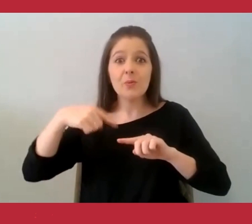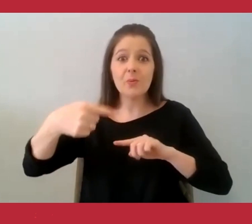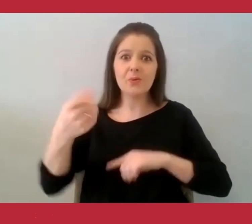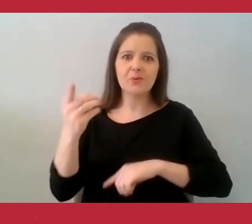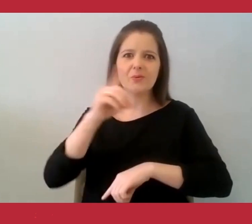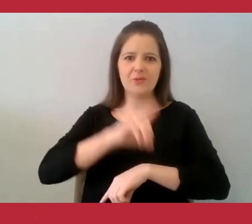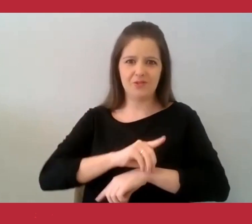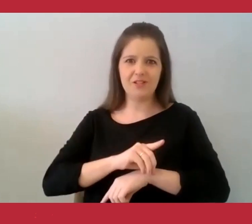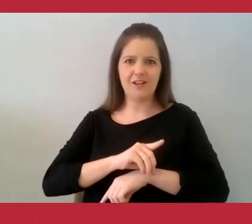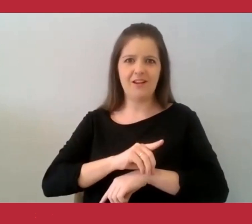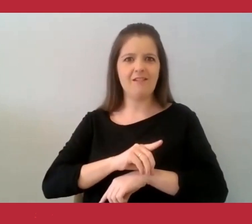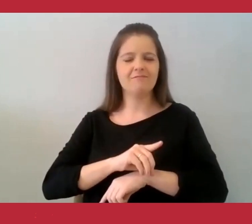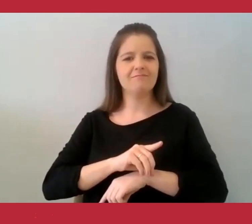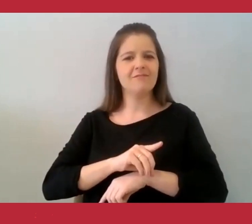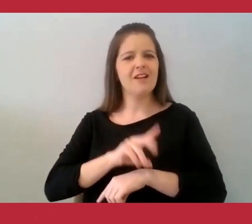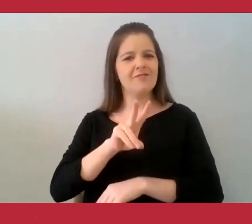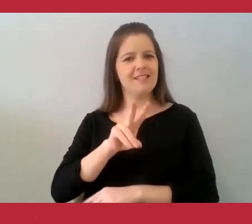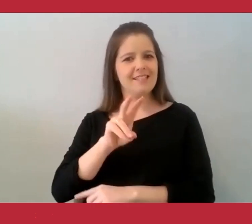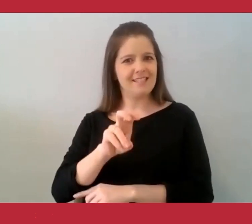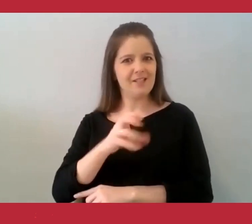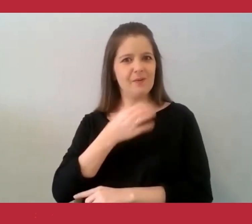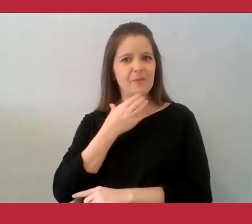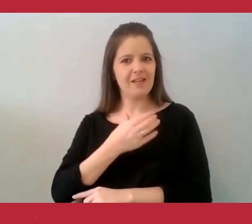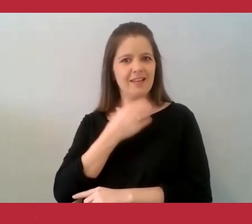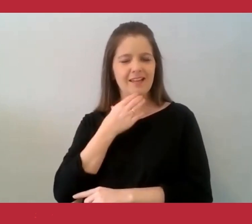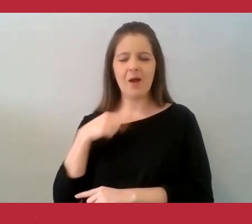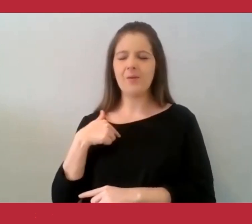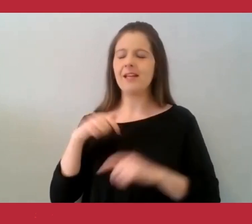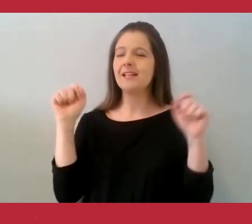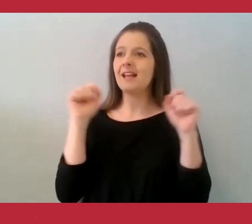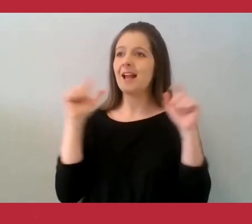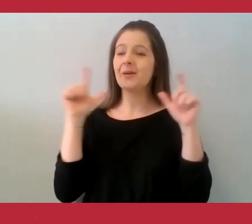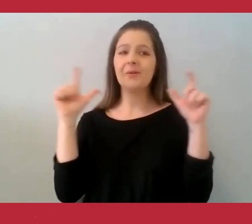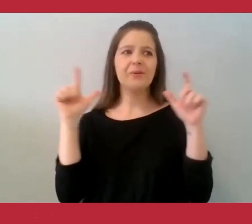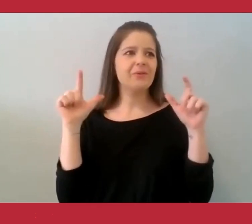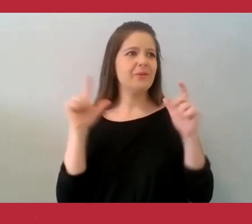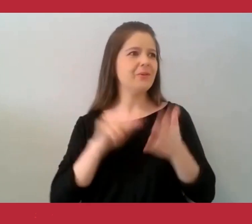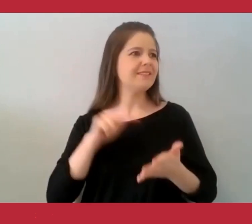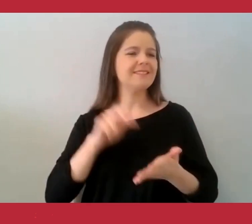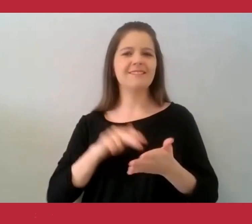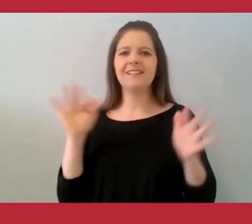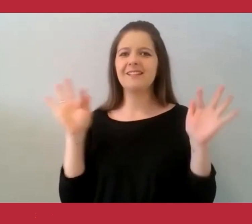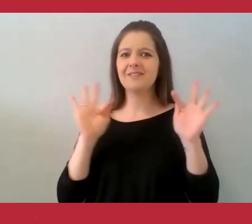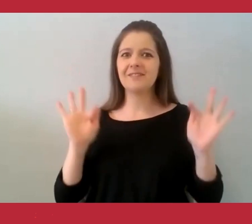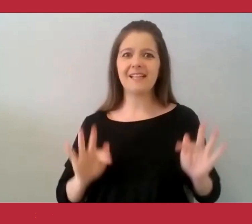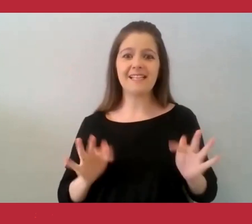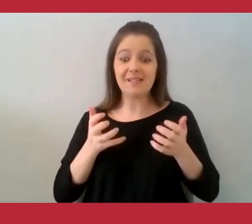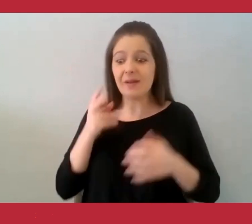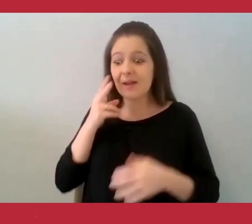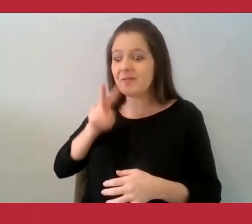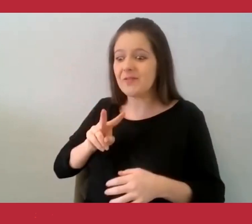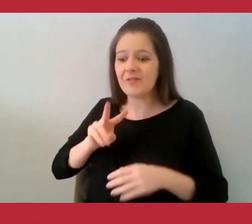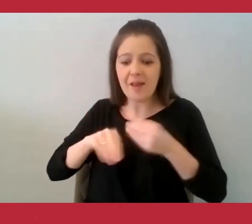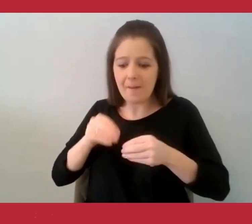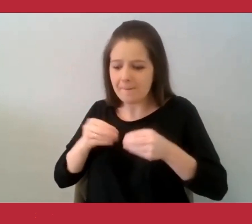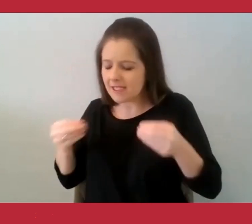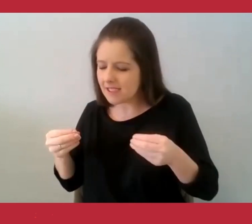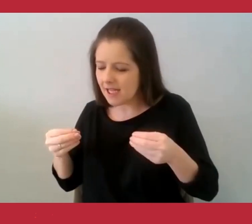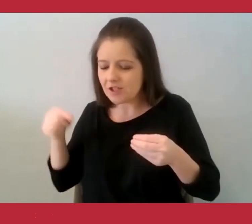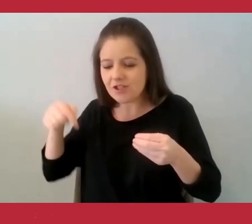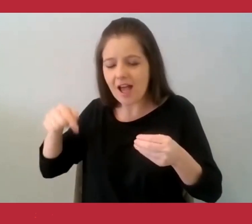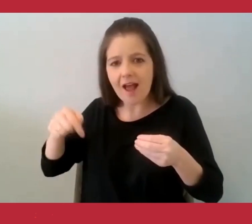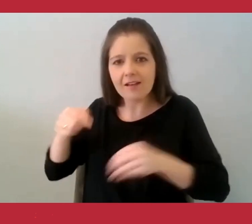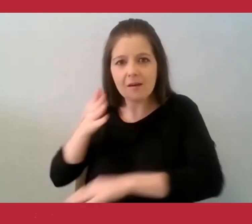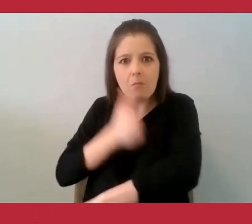Joãozinho acordou todo animado, todo contente para pegar seus presentes de dentro da bota do seu